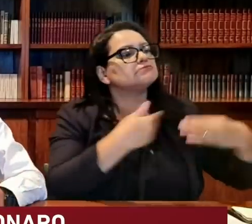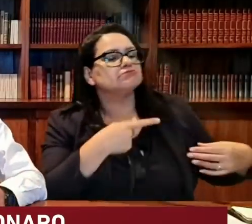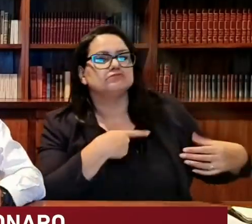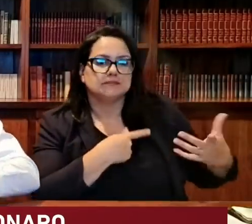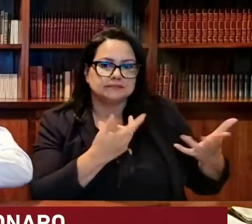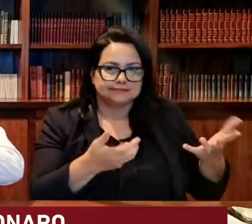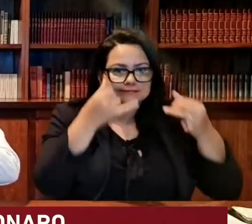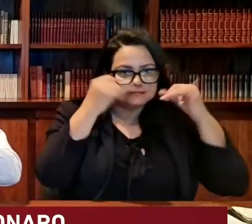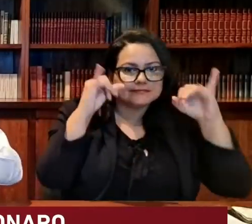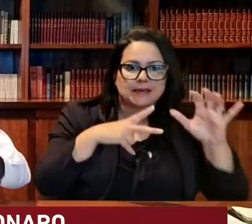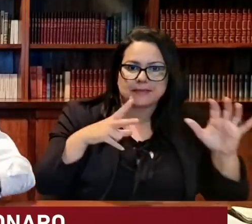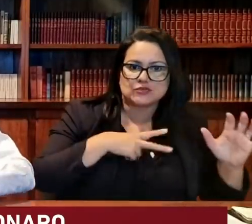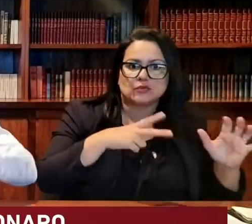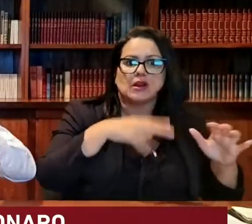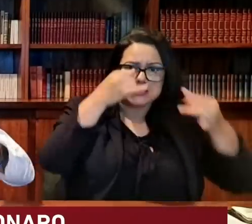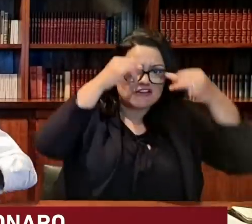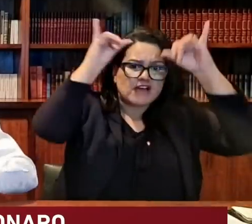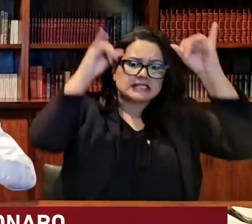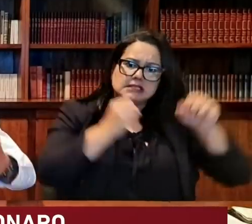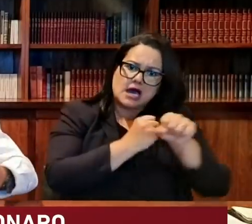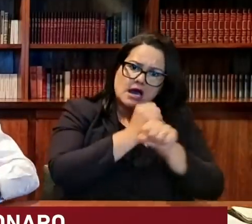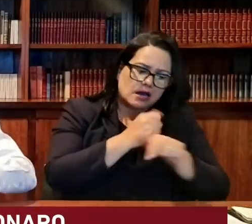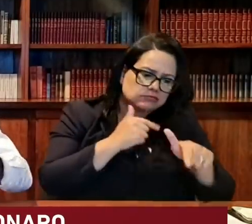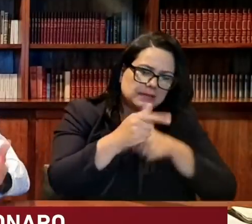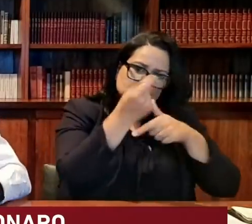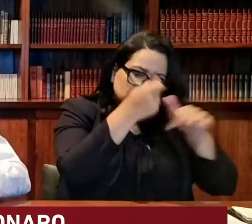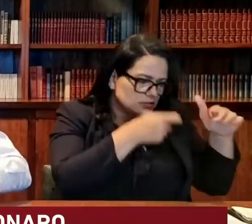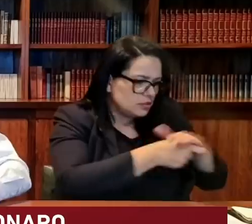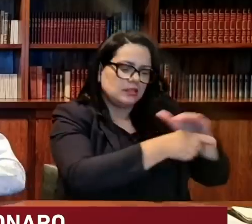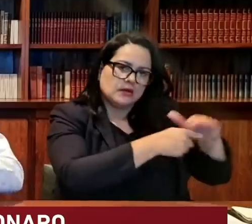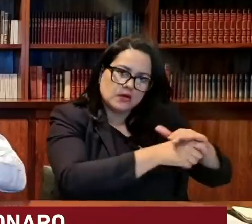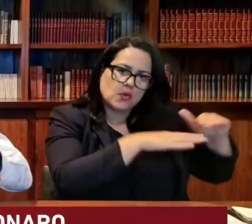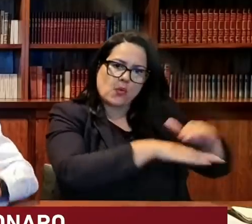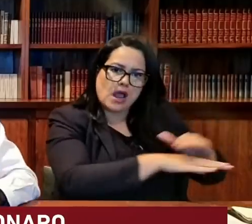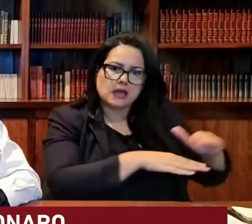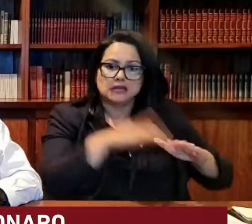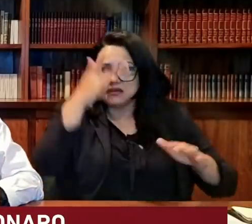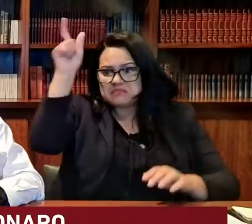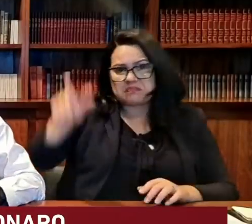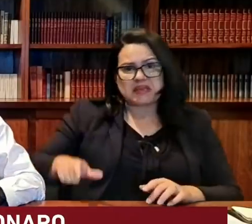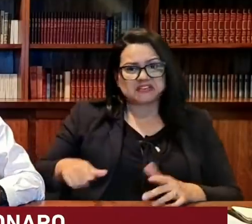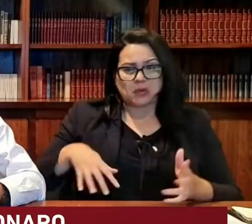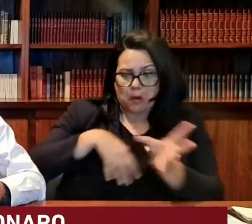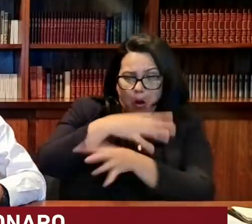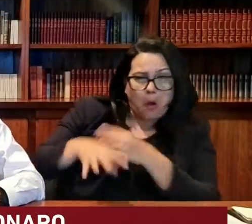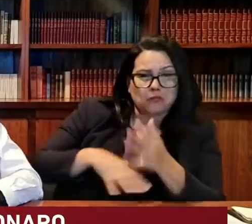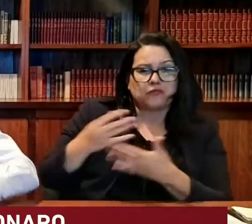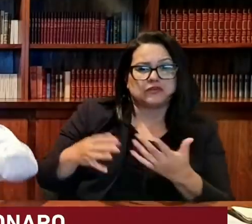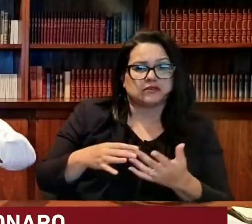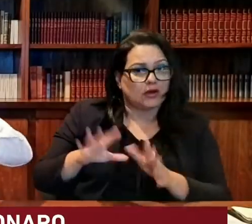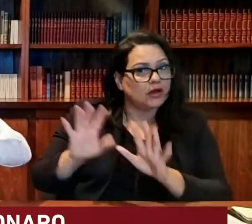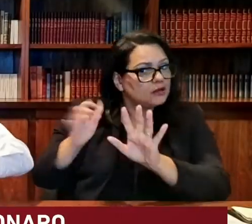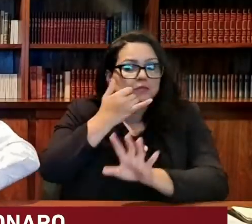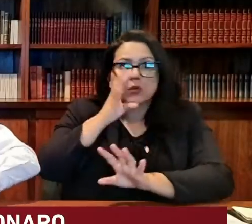obviamente, né? Que levou anos para ter aquilo, gastou, investiu. Vai lá, ó, um bando de desordeiros, para não falar terroristas,